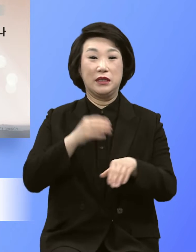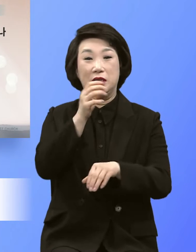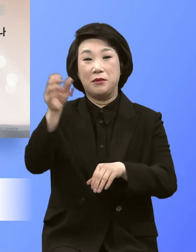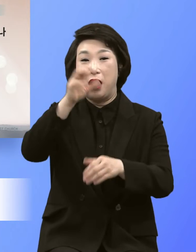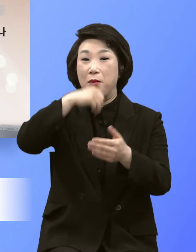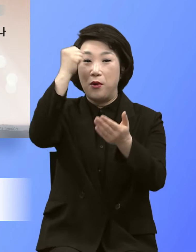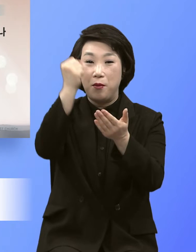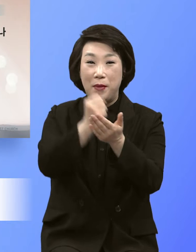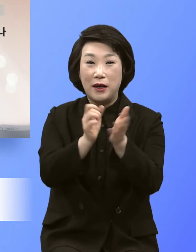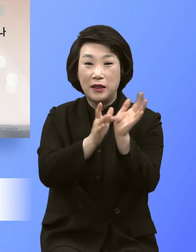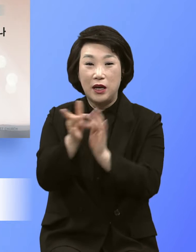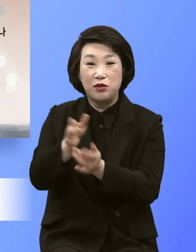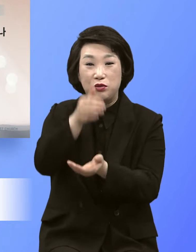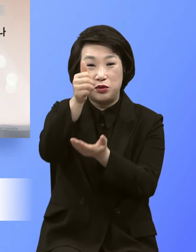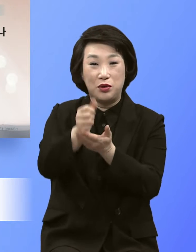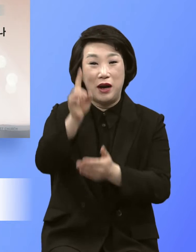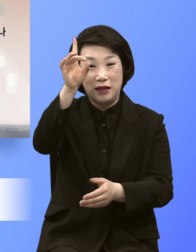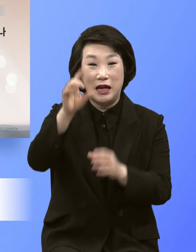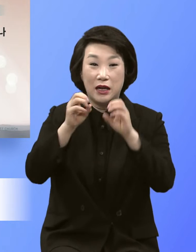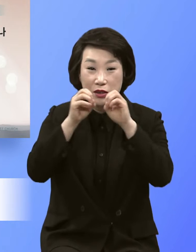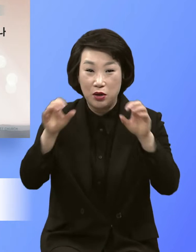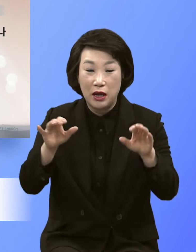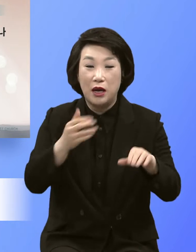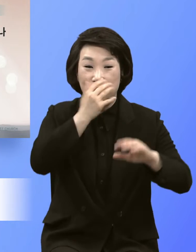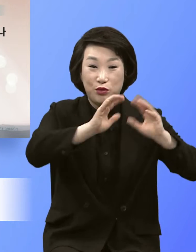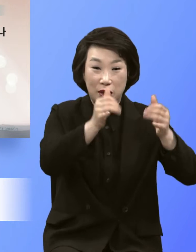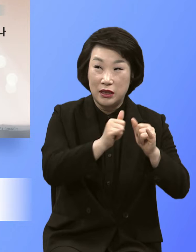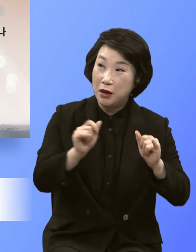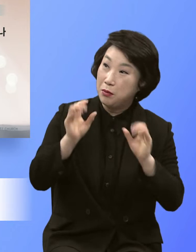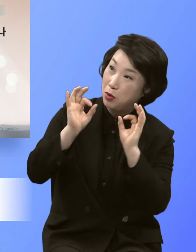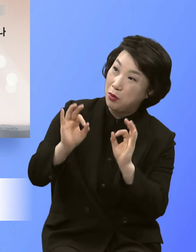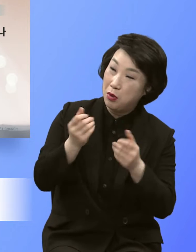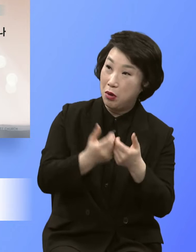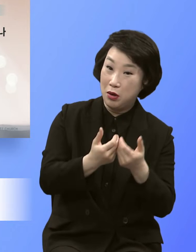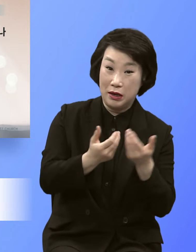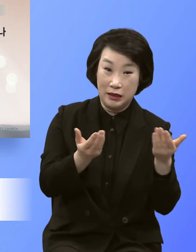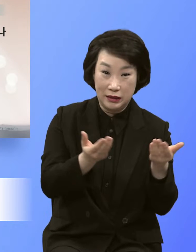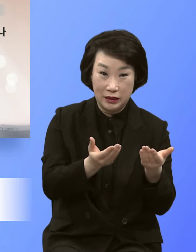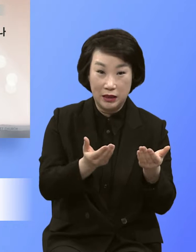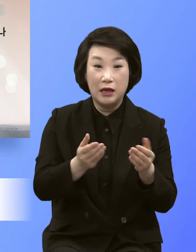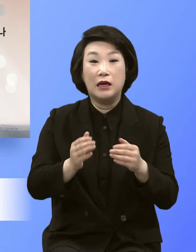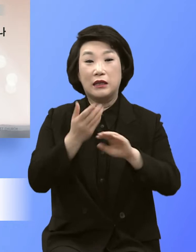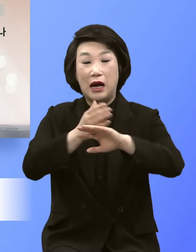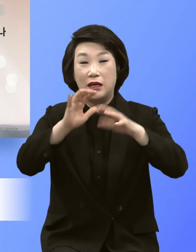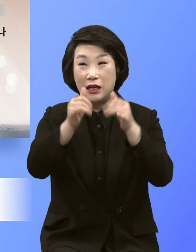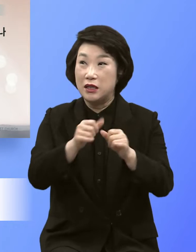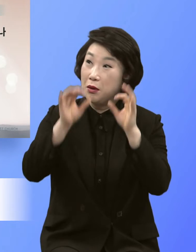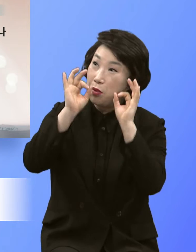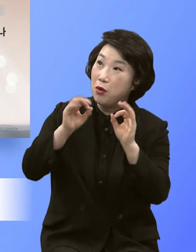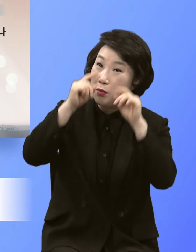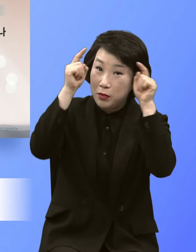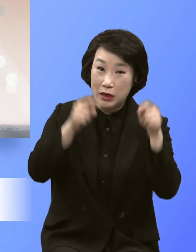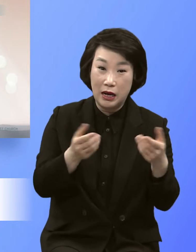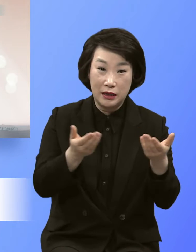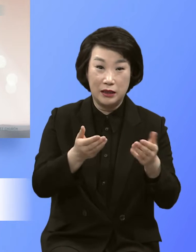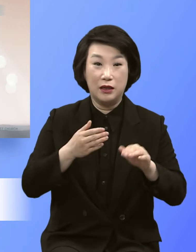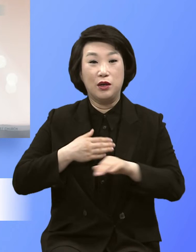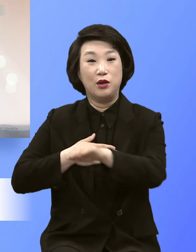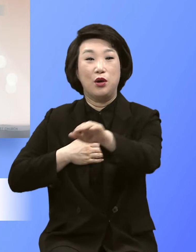우리는 십자가에 못 박힌 그리스도를 전하니 유대인에게는 거리끼는 것이요 이방인에게는